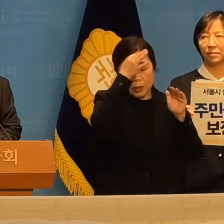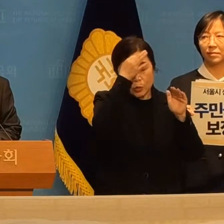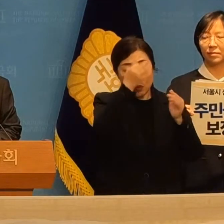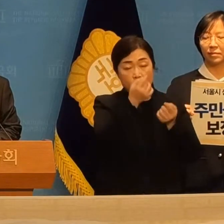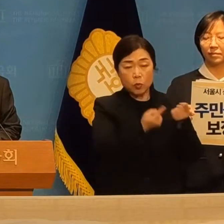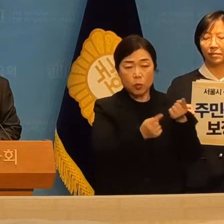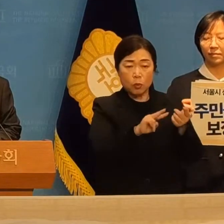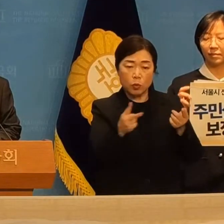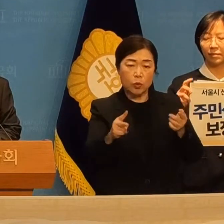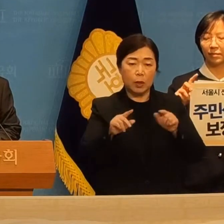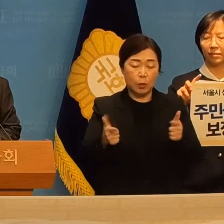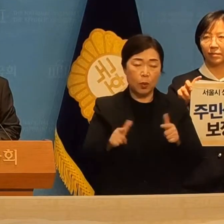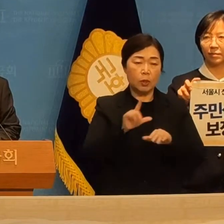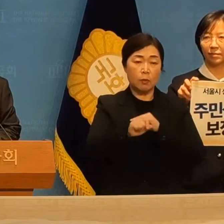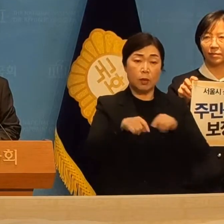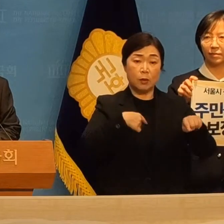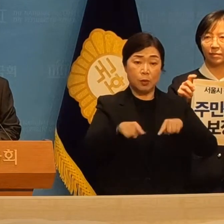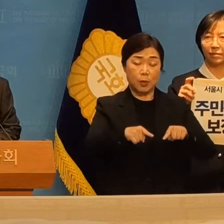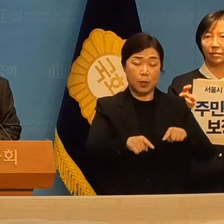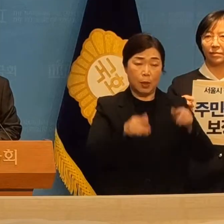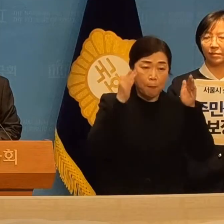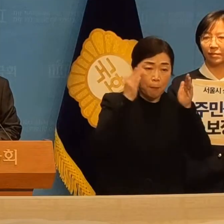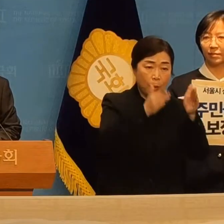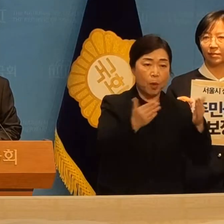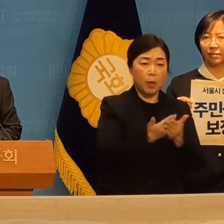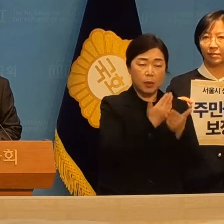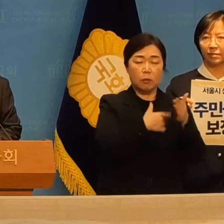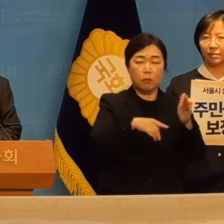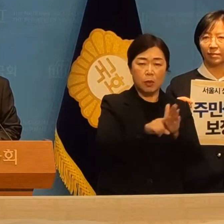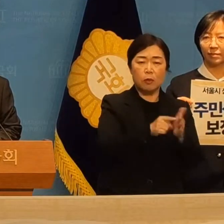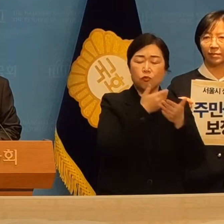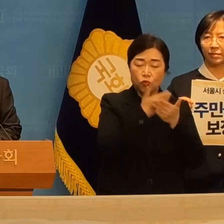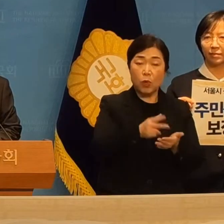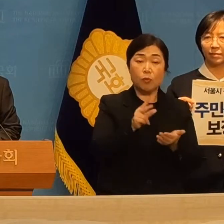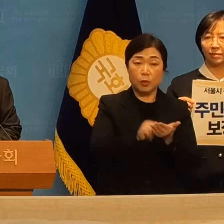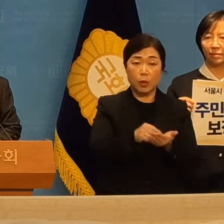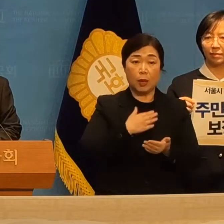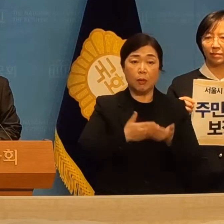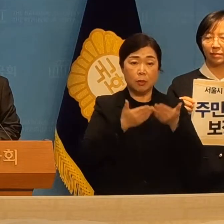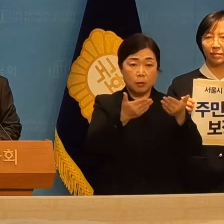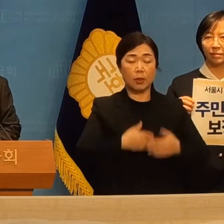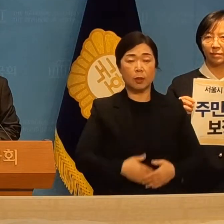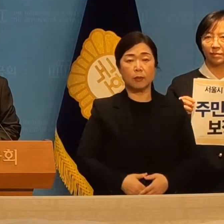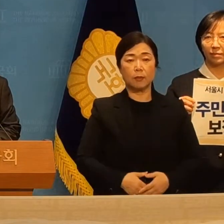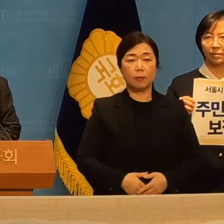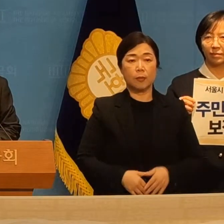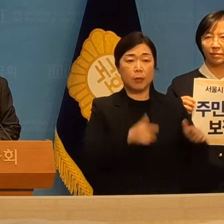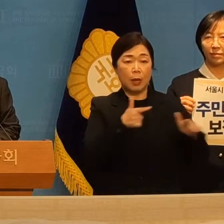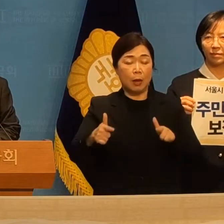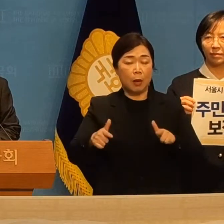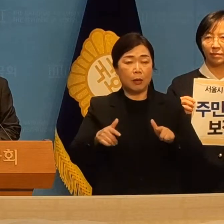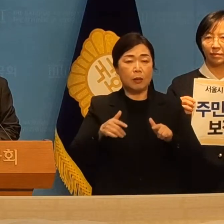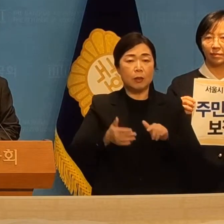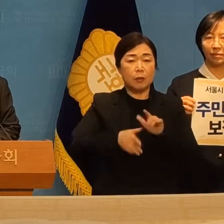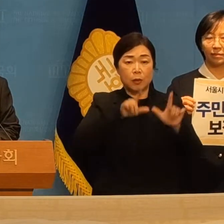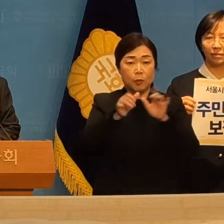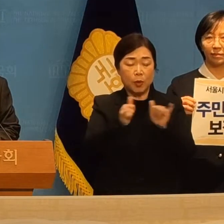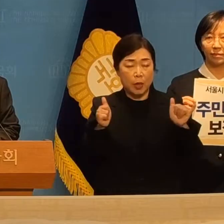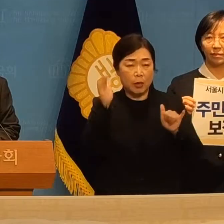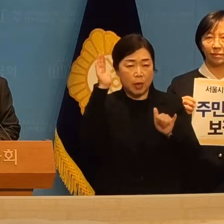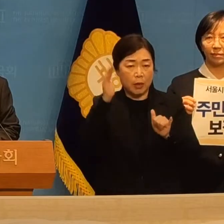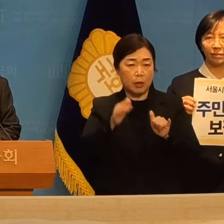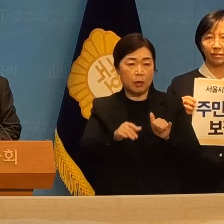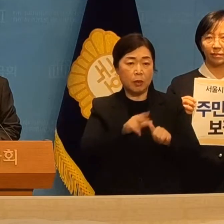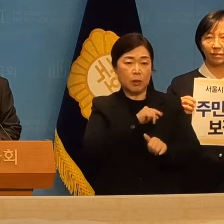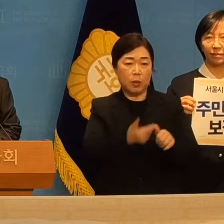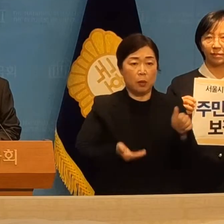아니라 지방 정치의 방향을 결정하는 중대한 문제임을 밝힙니다. 다양한 시민의 목소리가 의회에 들어갈 수